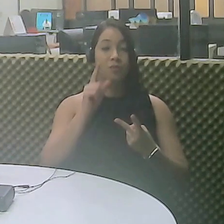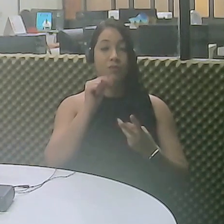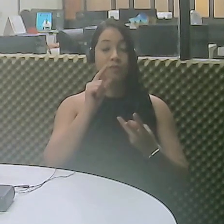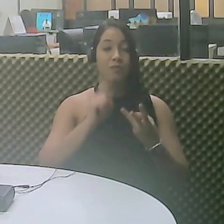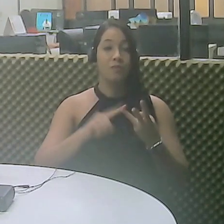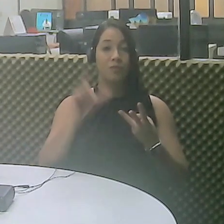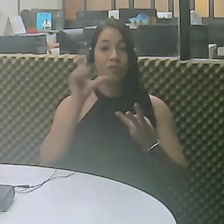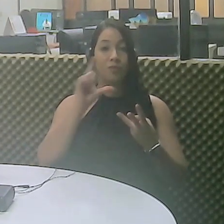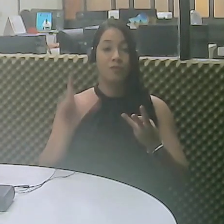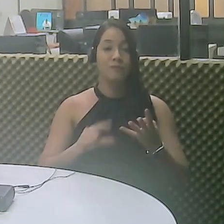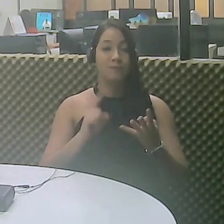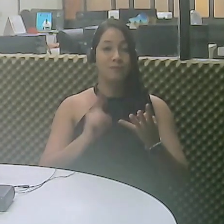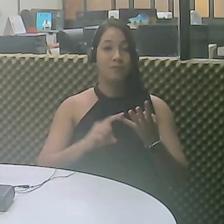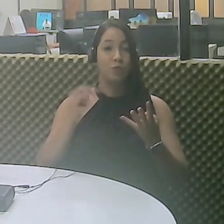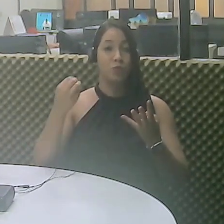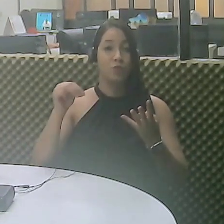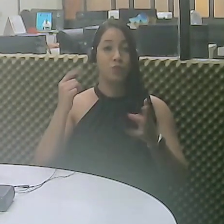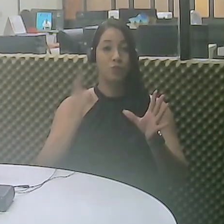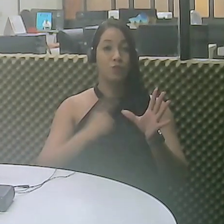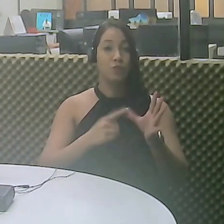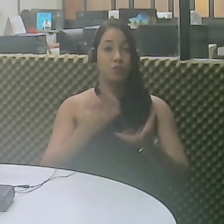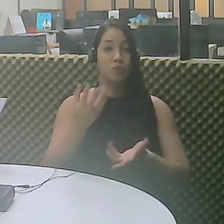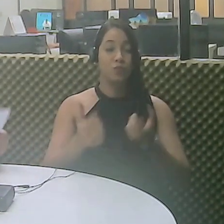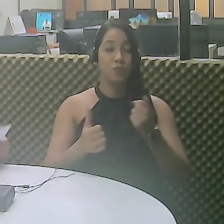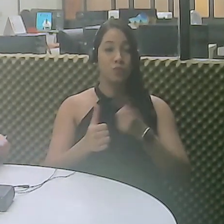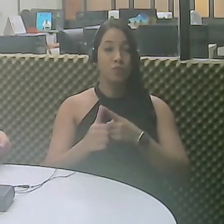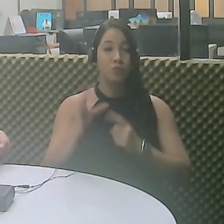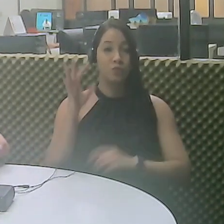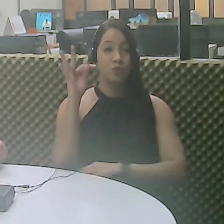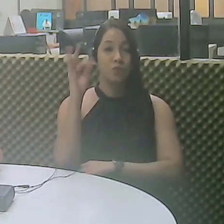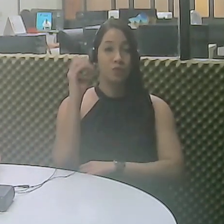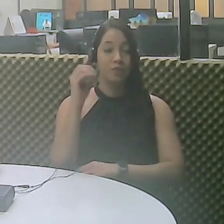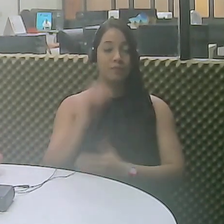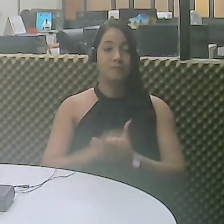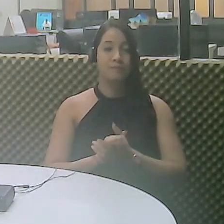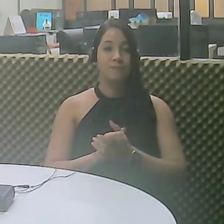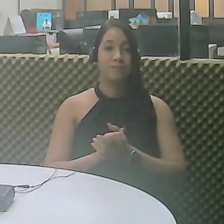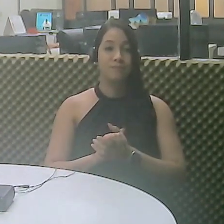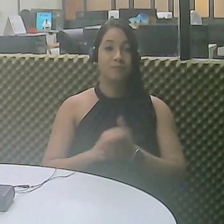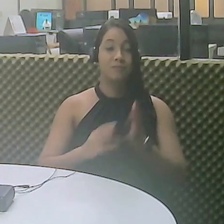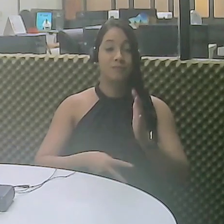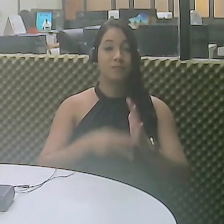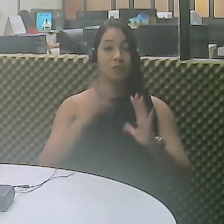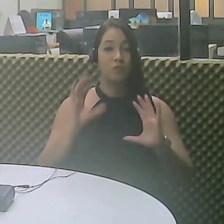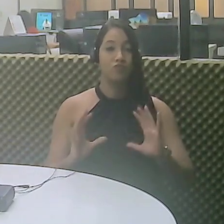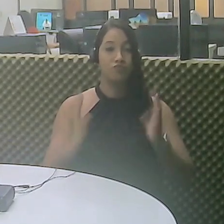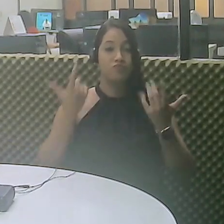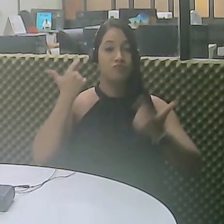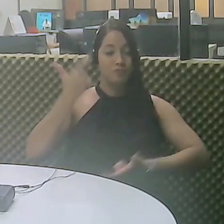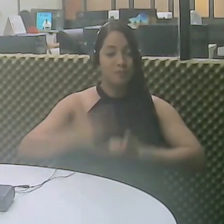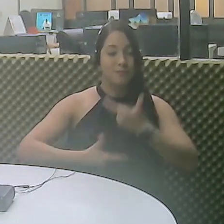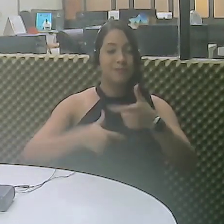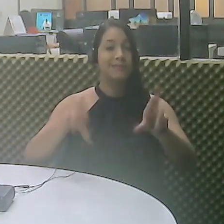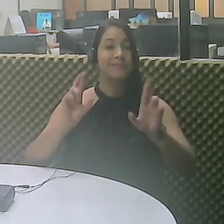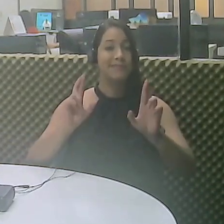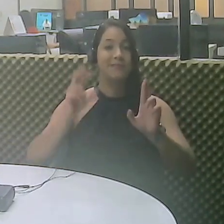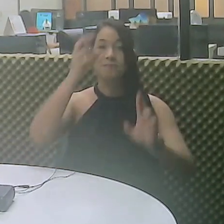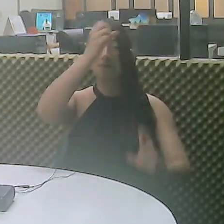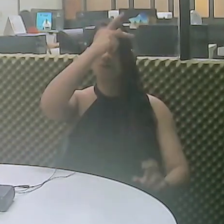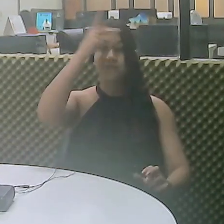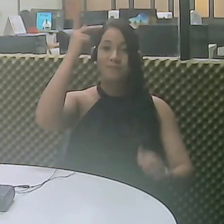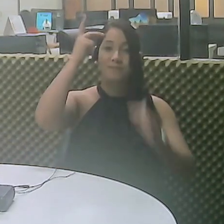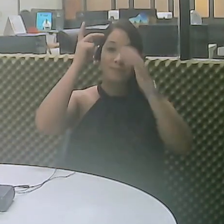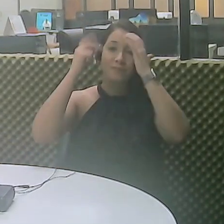Lagoinha, Luizote, Morumbi, Planalto e Tocantins. Durante o segundo Mega Feirão de Empregos, a expectativa da